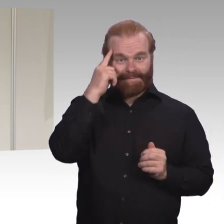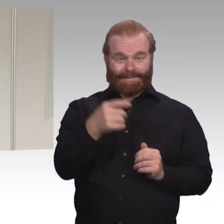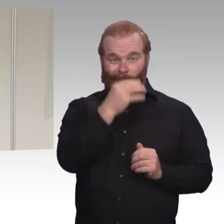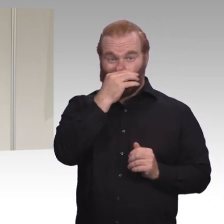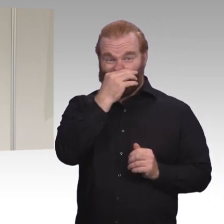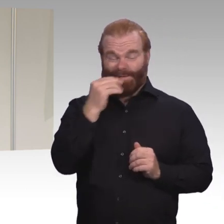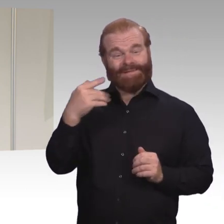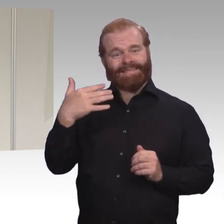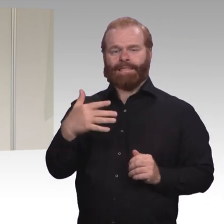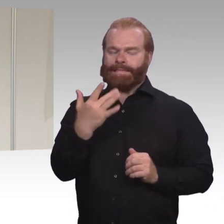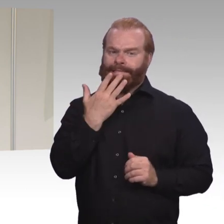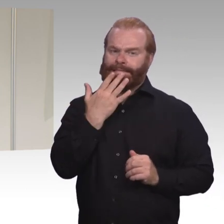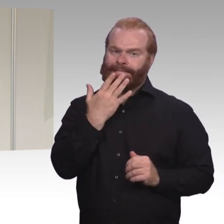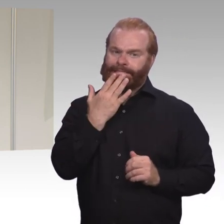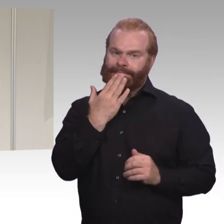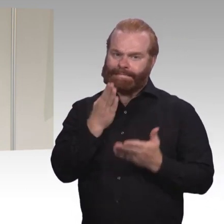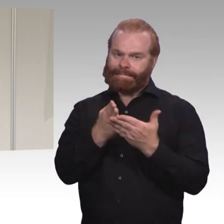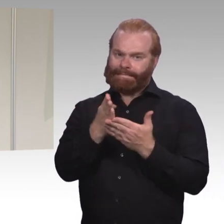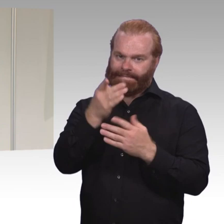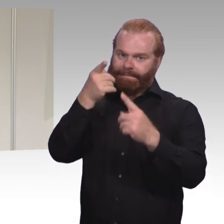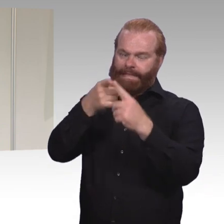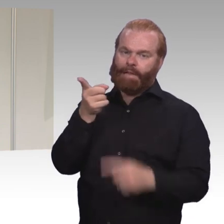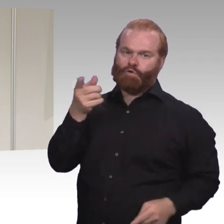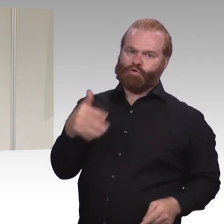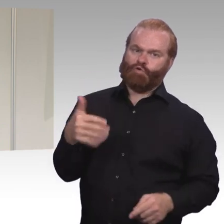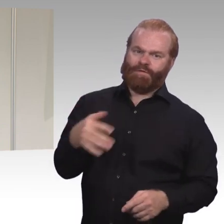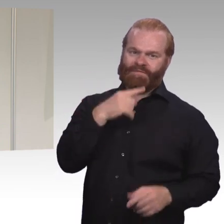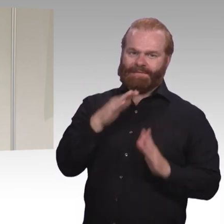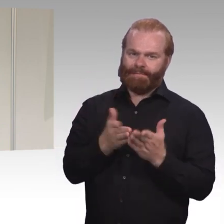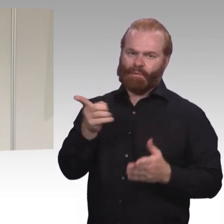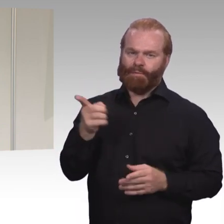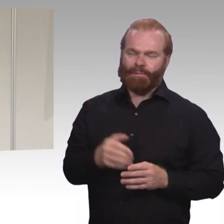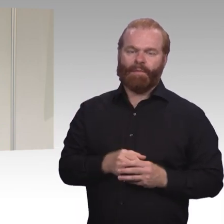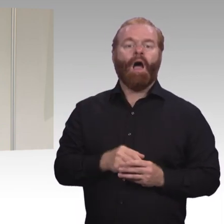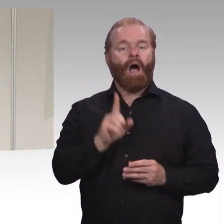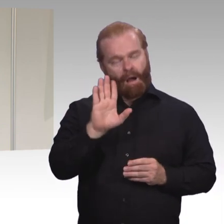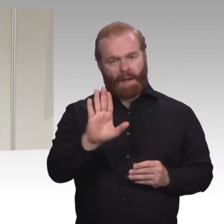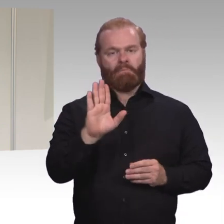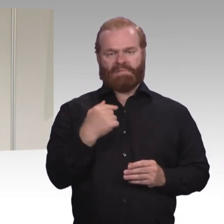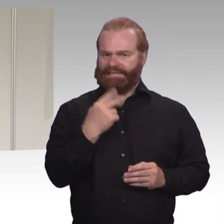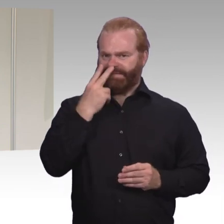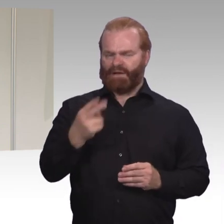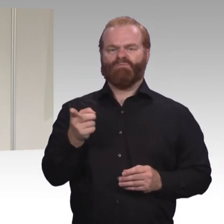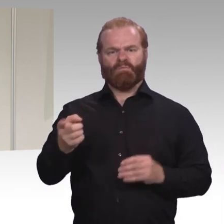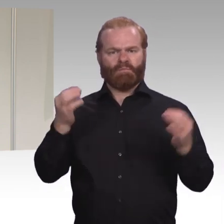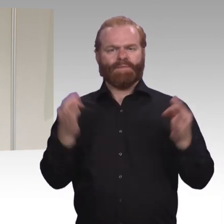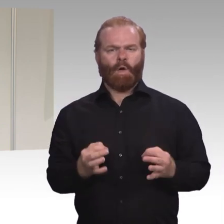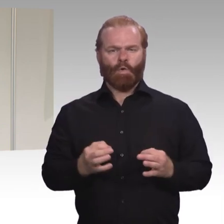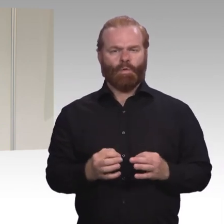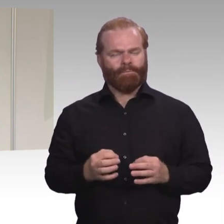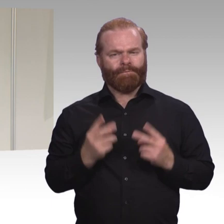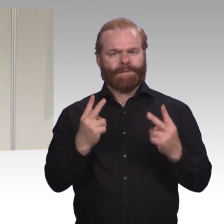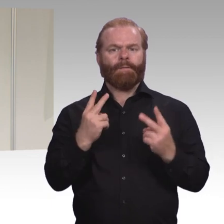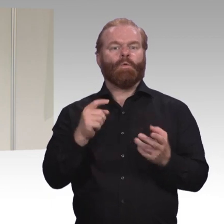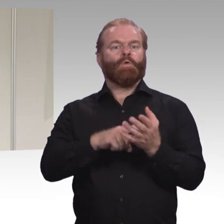dieser Weg ist erforderlich, weil es um unsere Sicherheit geht. Meine sehr geehrten Damen und Herren, die Basis dafür ist